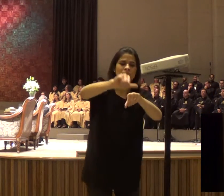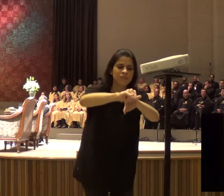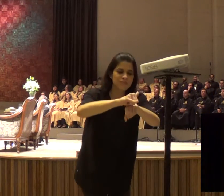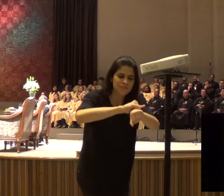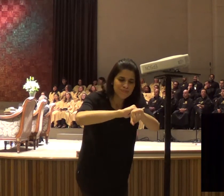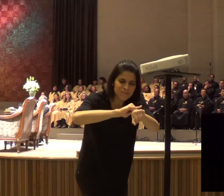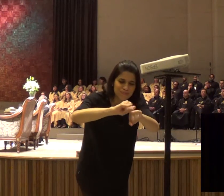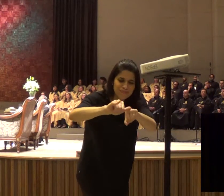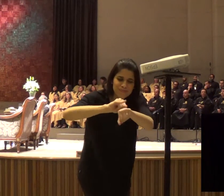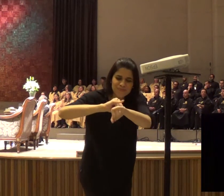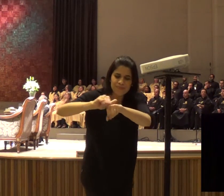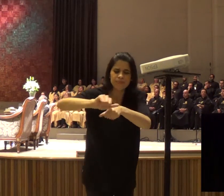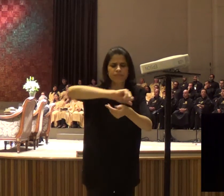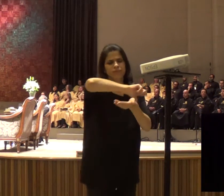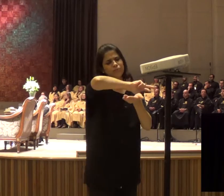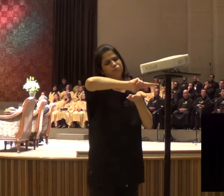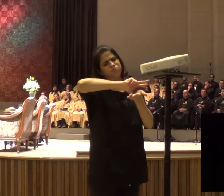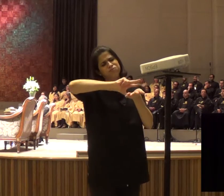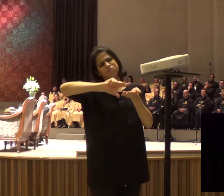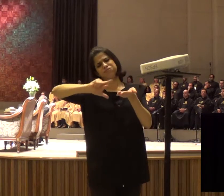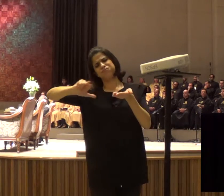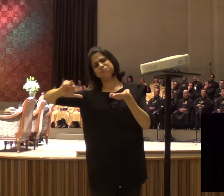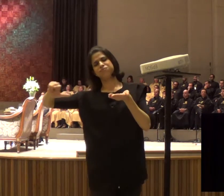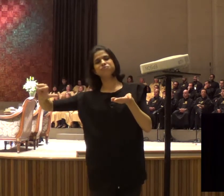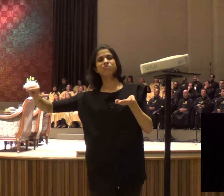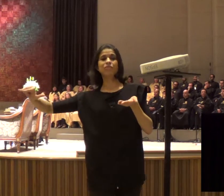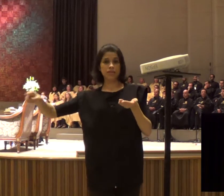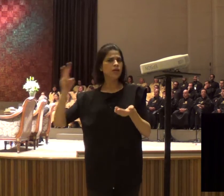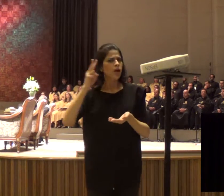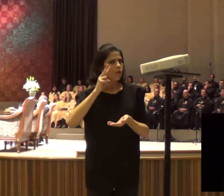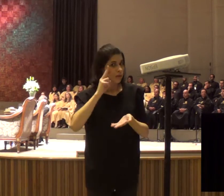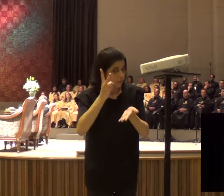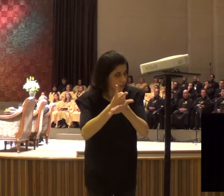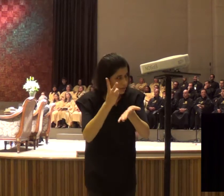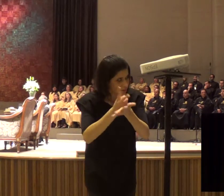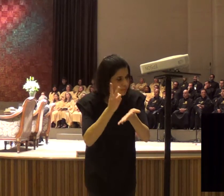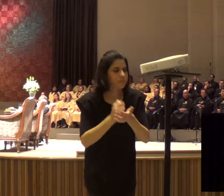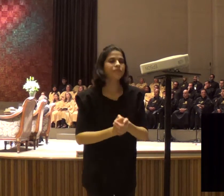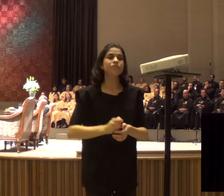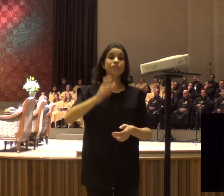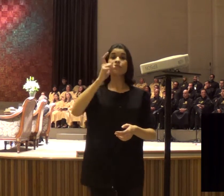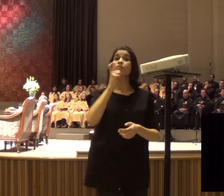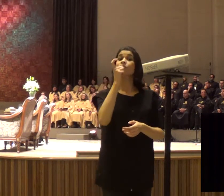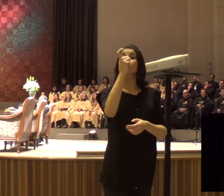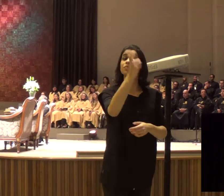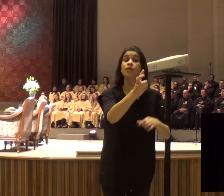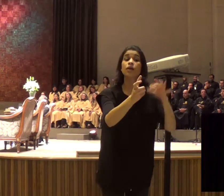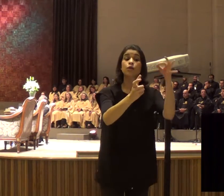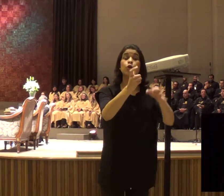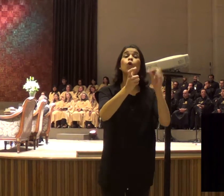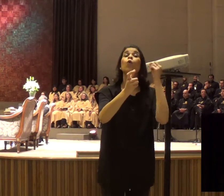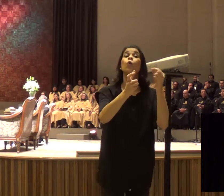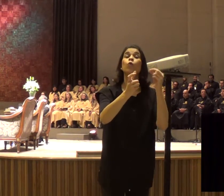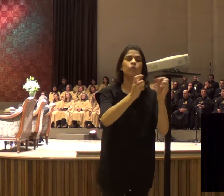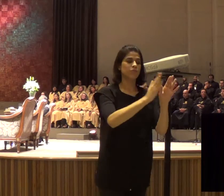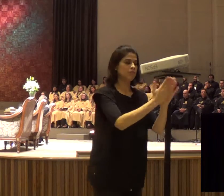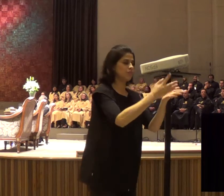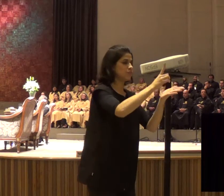gente, por isso, lembra disso, toda palavra que é dada para nós, tem que ser julgada à luz da palavra de Deus, não esquece